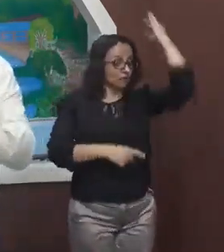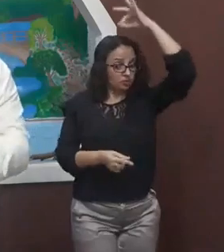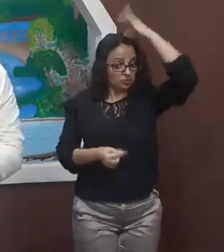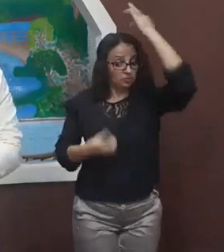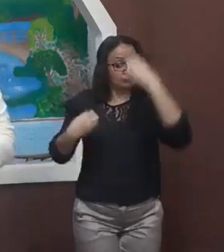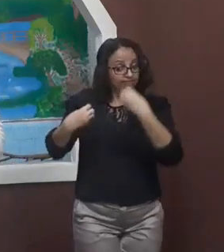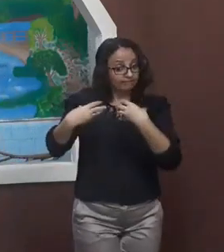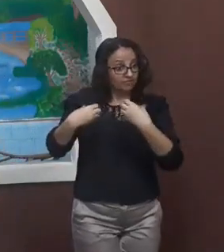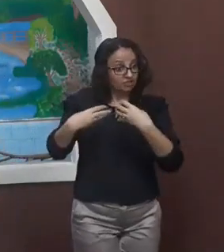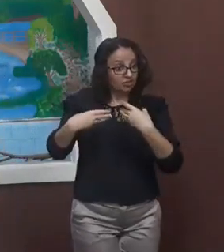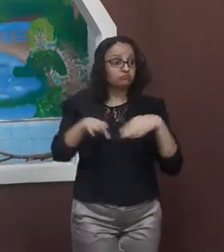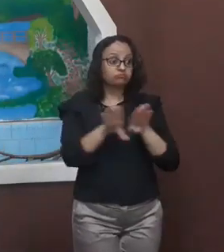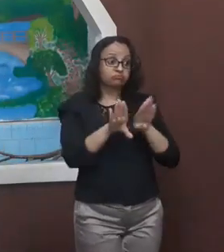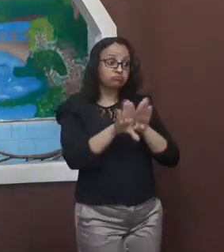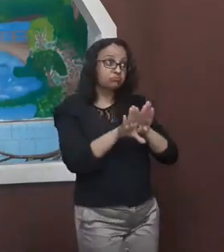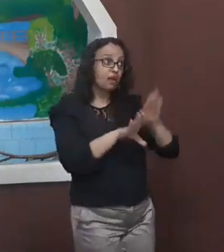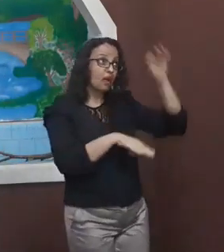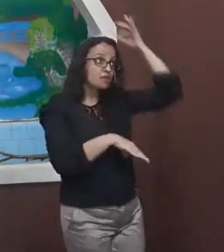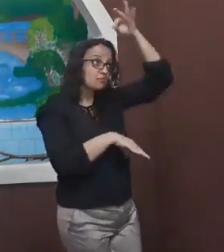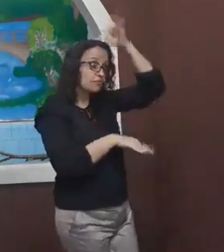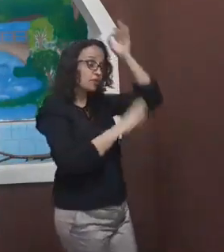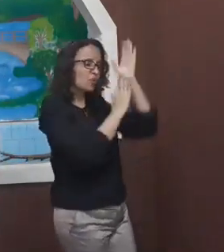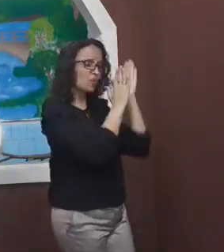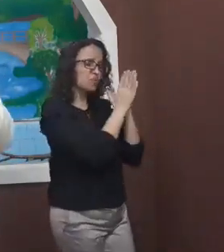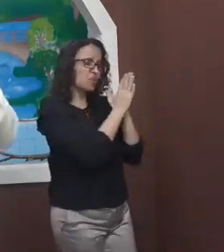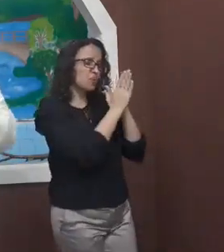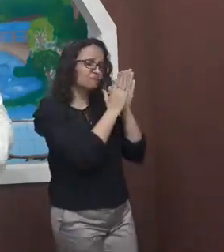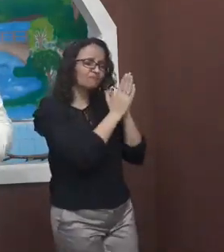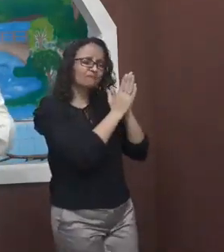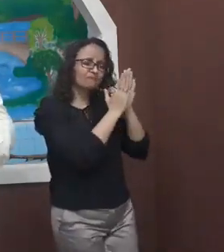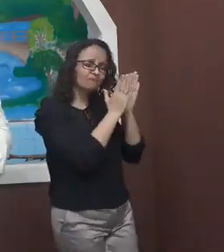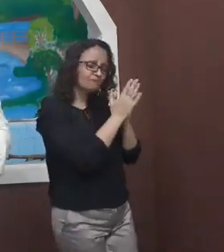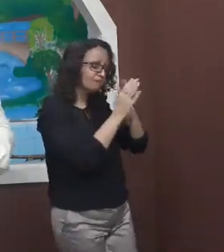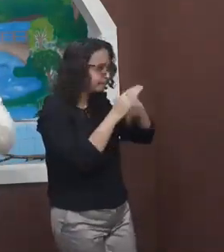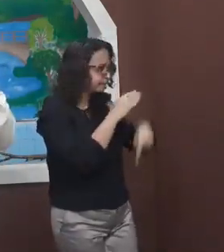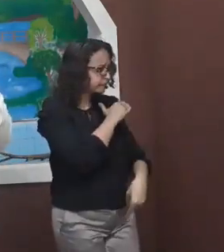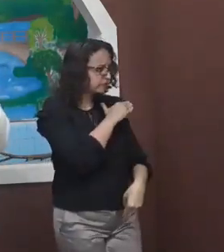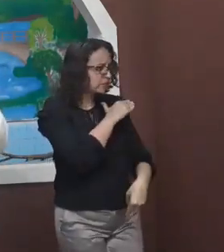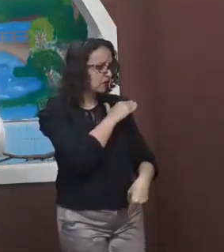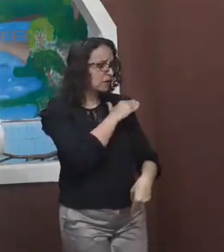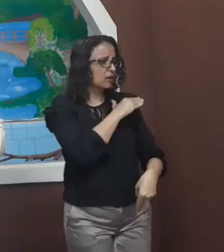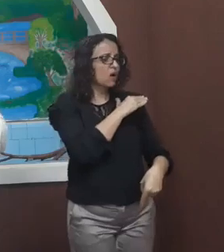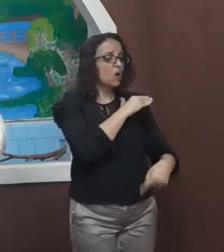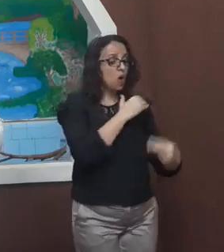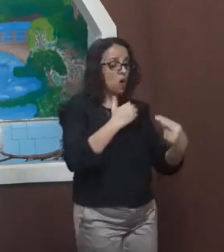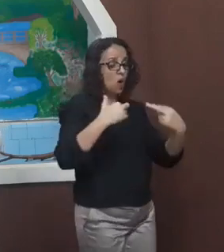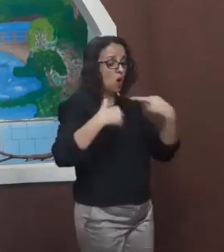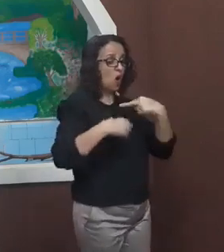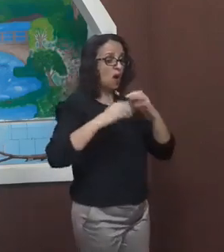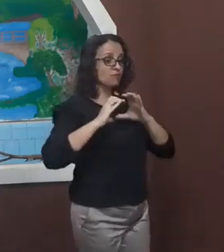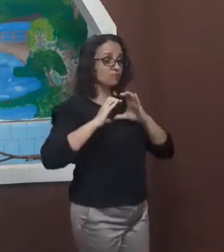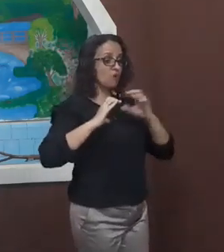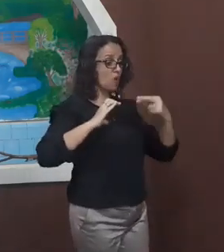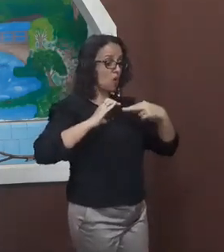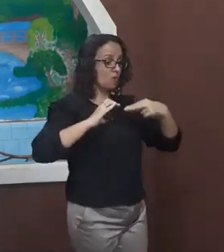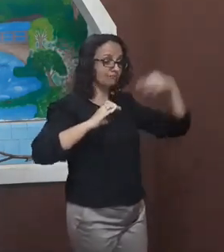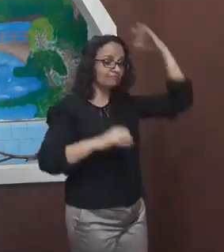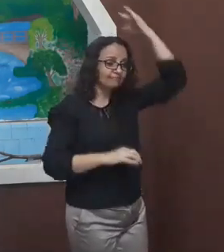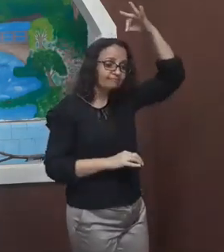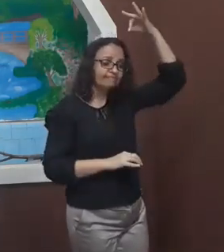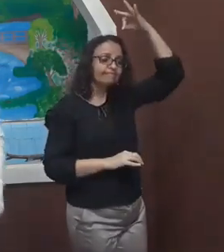Espírito intercede por nós com gemidos inexprimíveis. E aquele que sonda os corações conhece a intenção do Espírito,